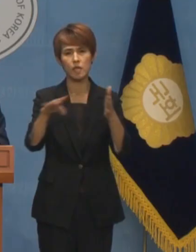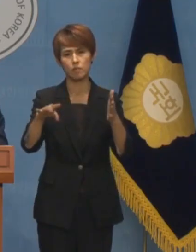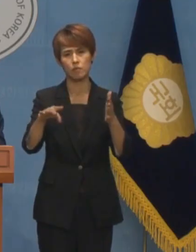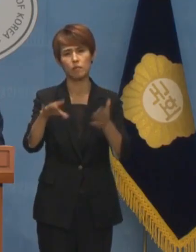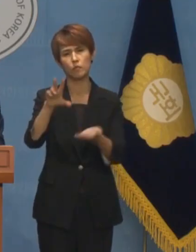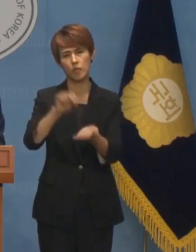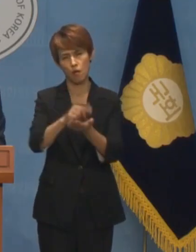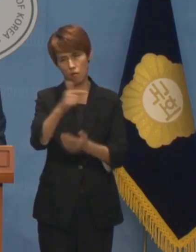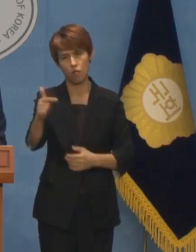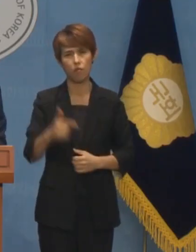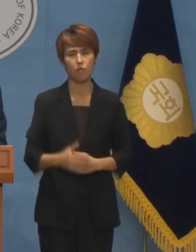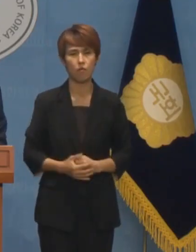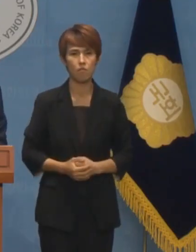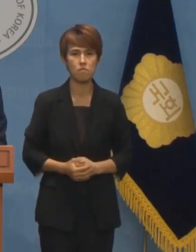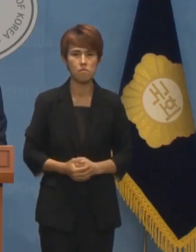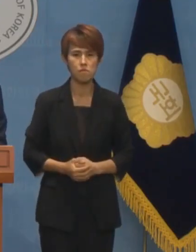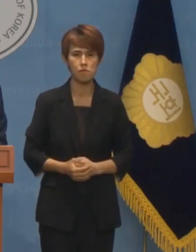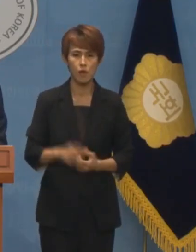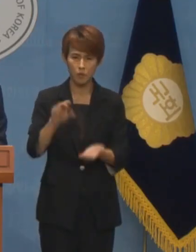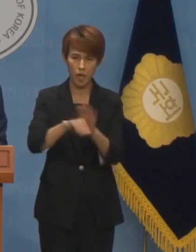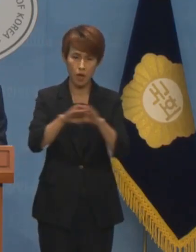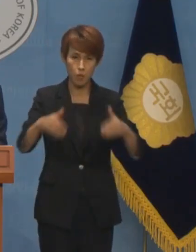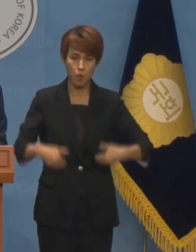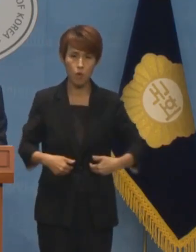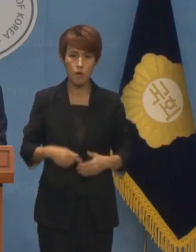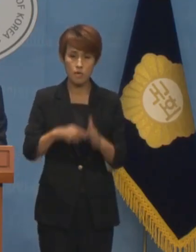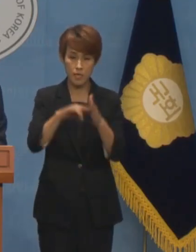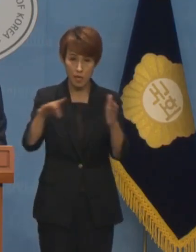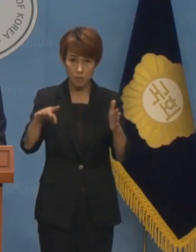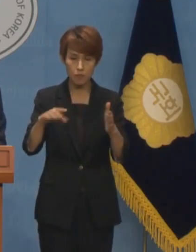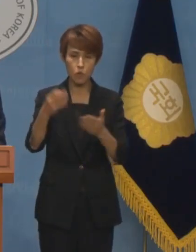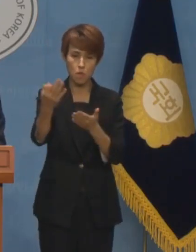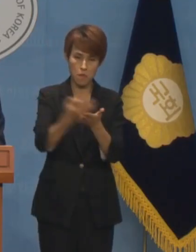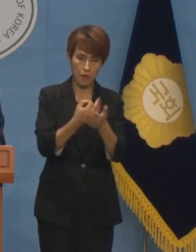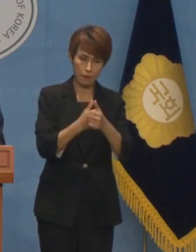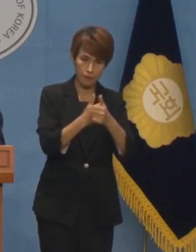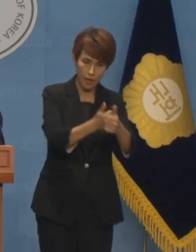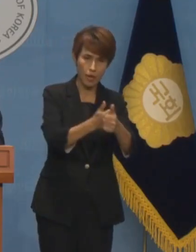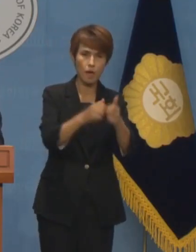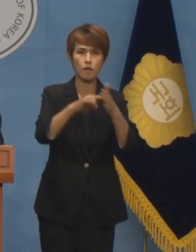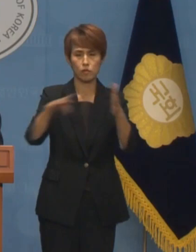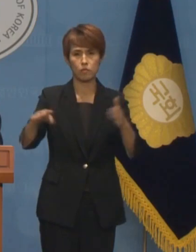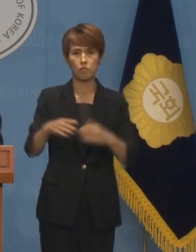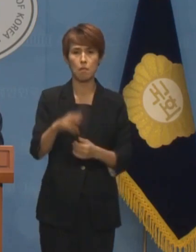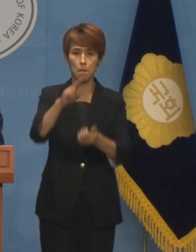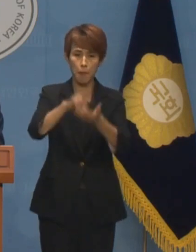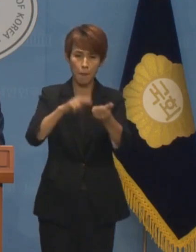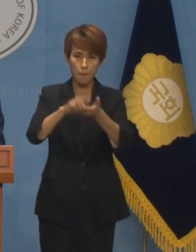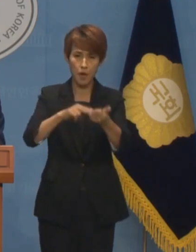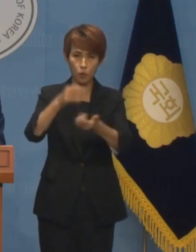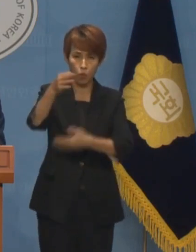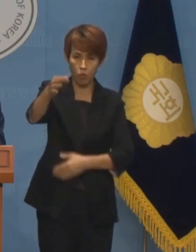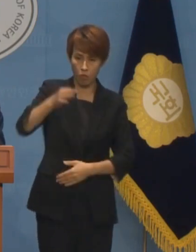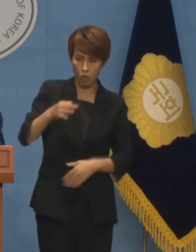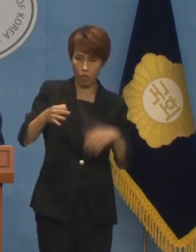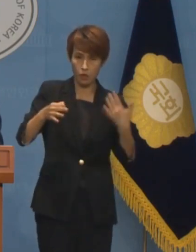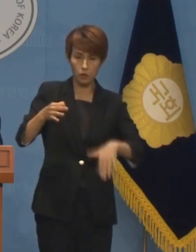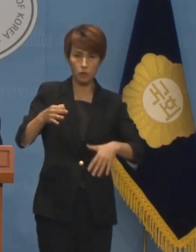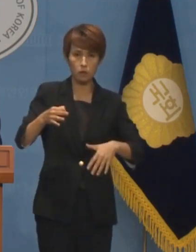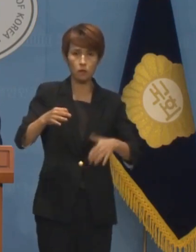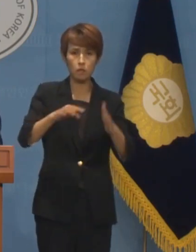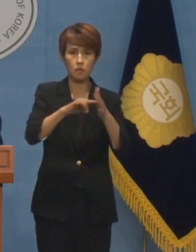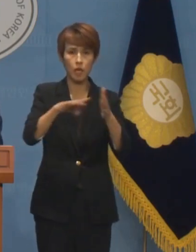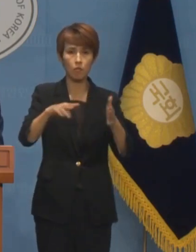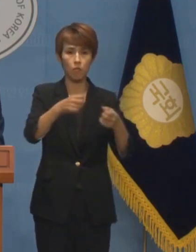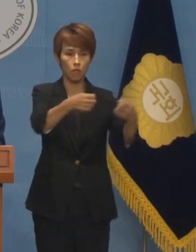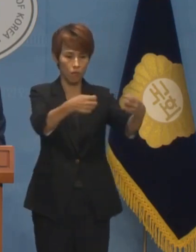시급한 해결이 필요합니다. 세금은 매출 기준으로 부과되기 때문에 판매 대금은 정산이 되지 않았지만 세금